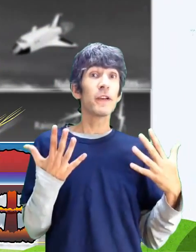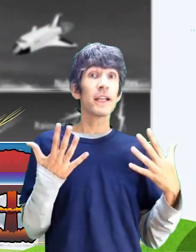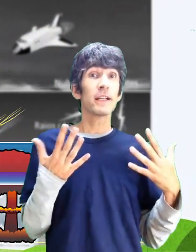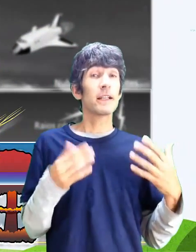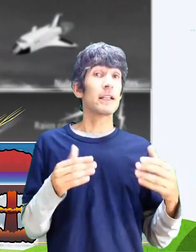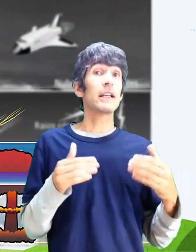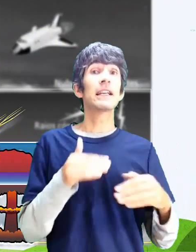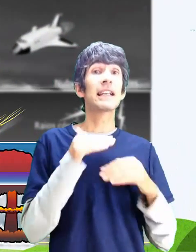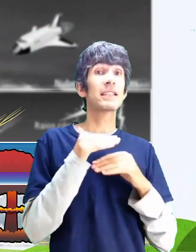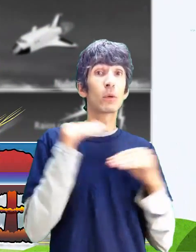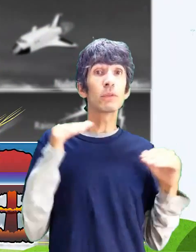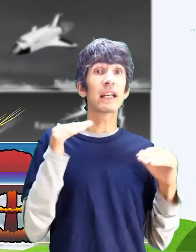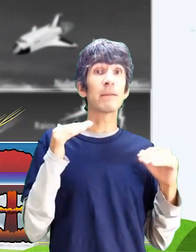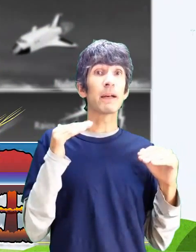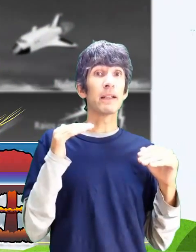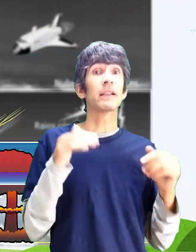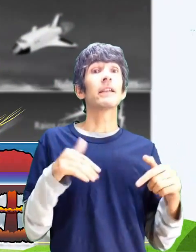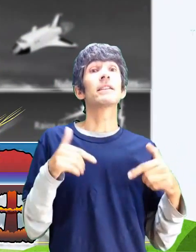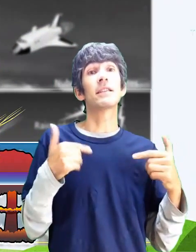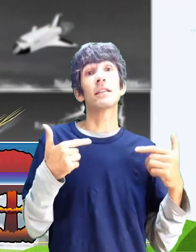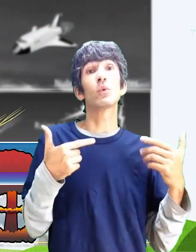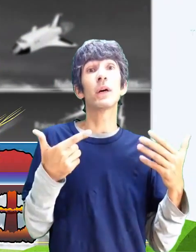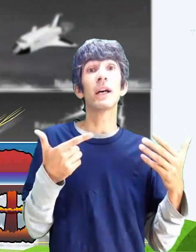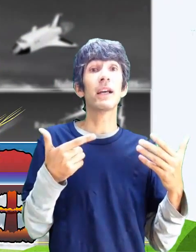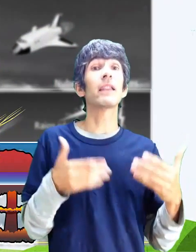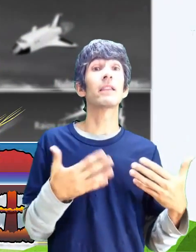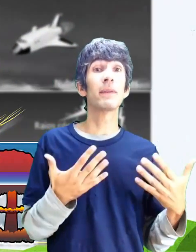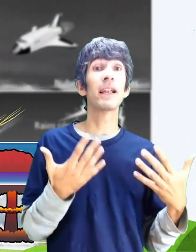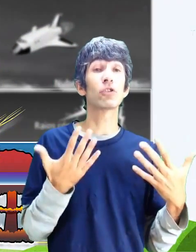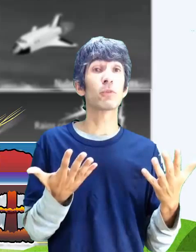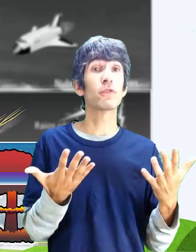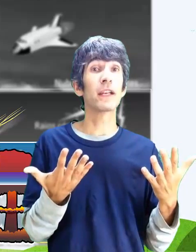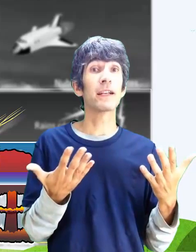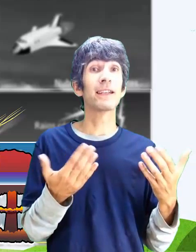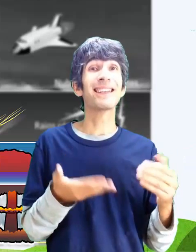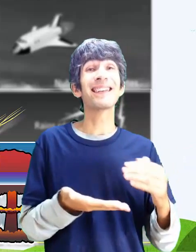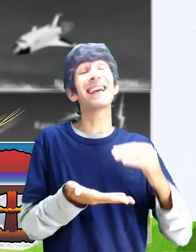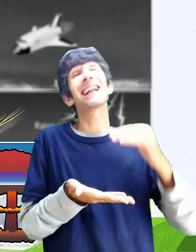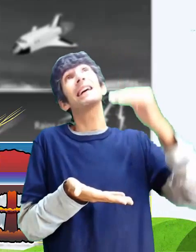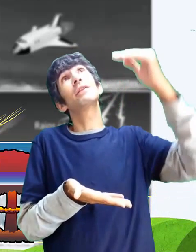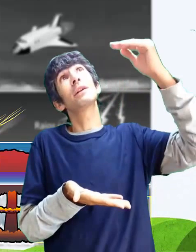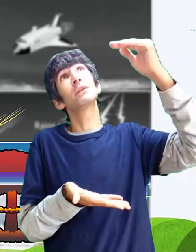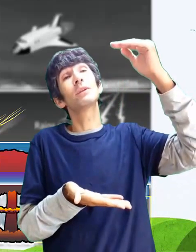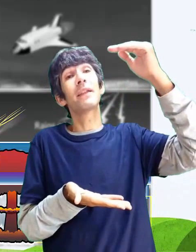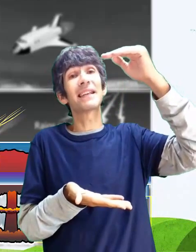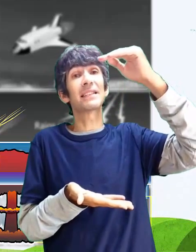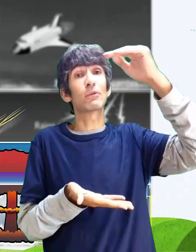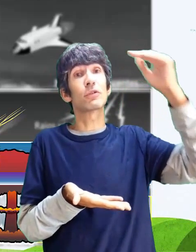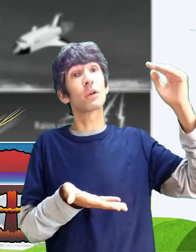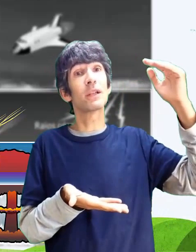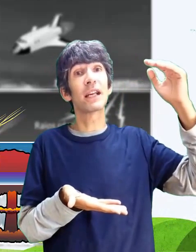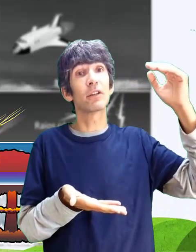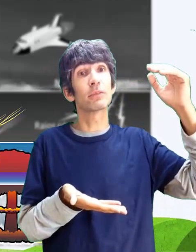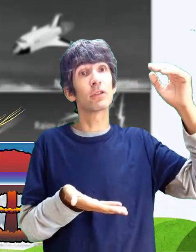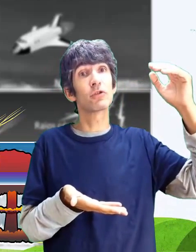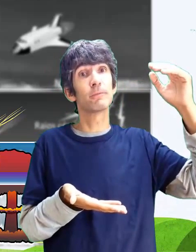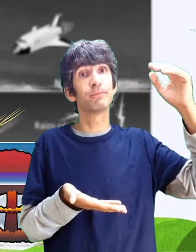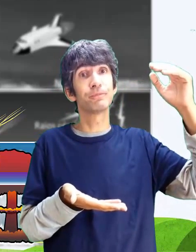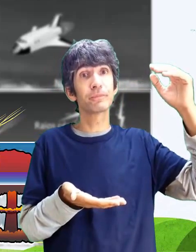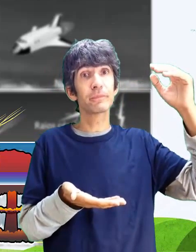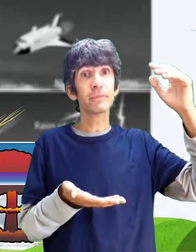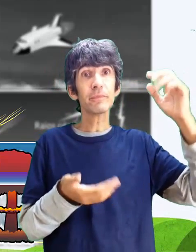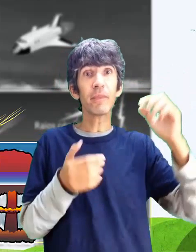La estratosfera es la segunda capa. Se sitúa encima de la troposfera y alcanza una altura de hasta unos 50